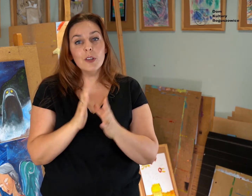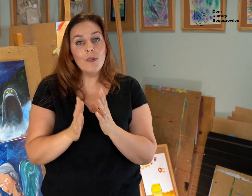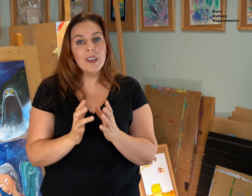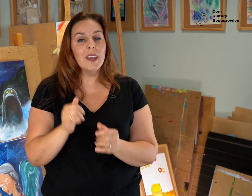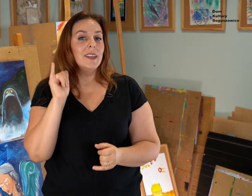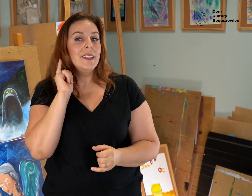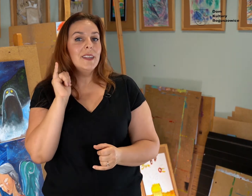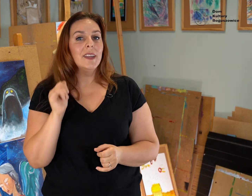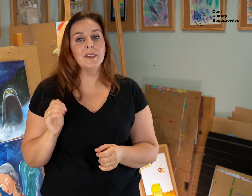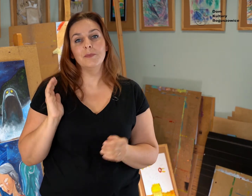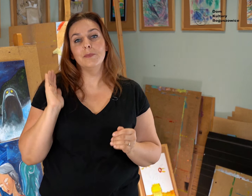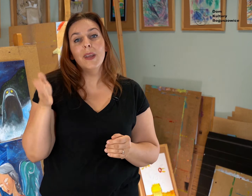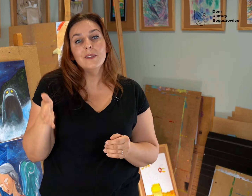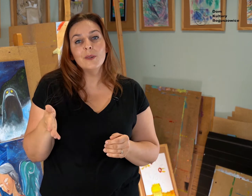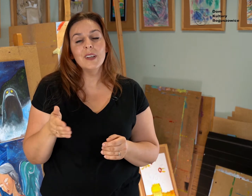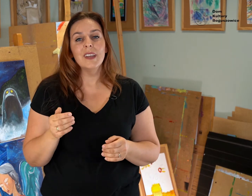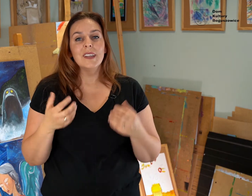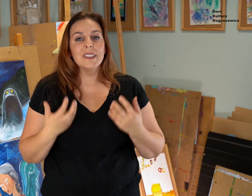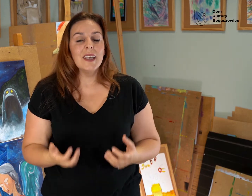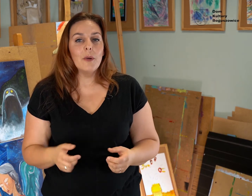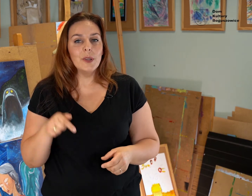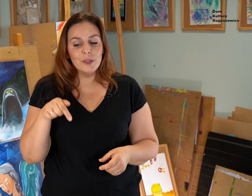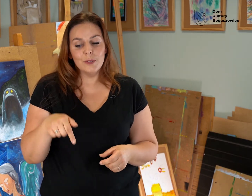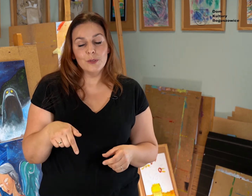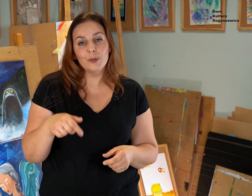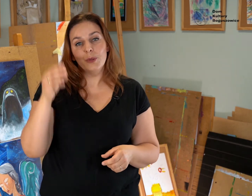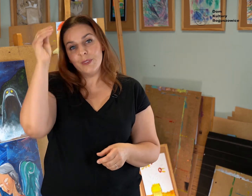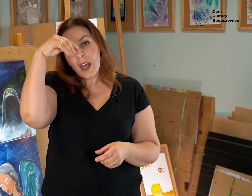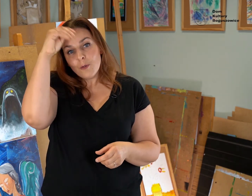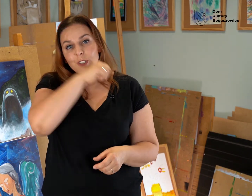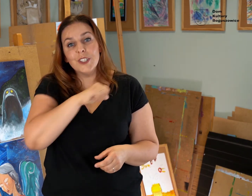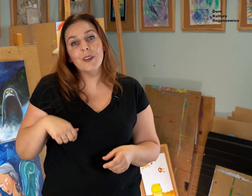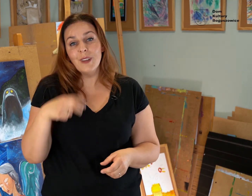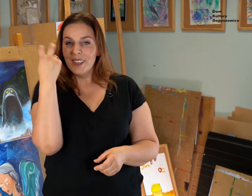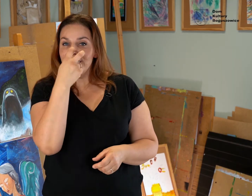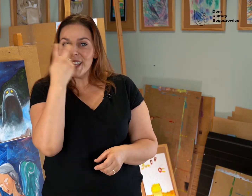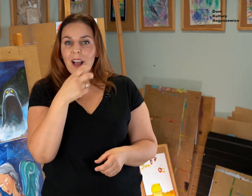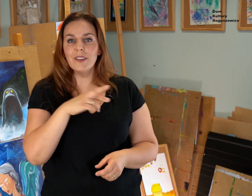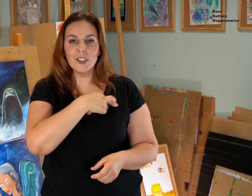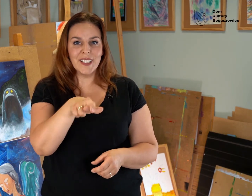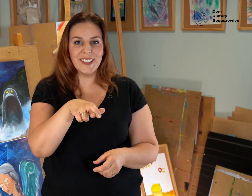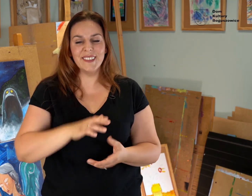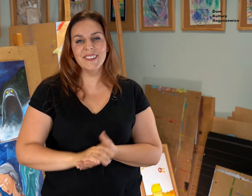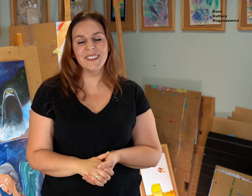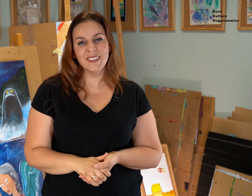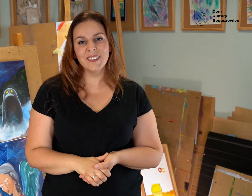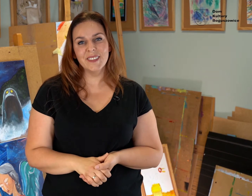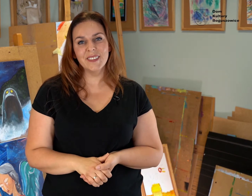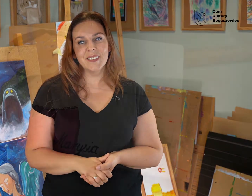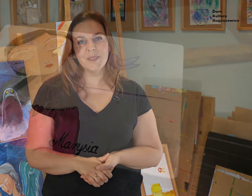język migowy i będą chciały tu nauczyć się ciekawych rzeczy.